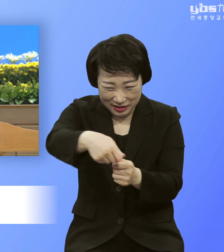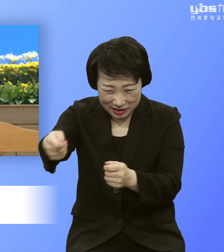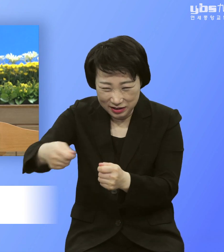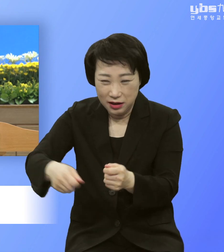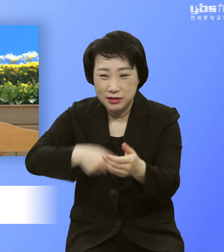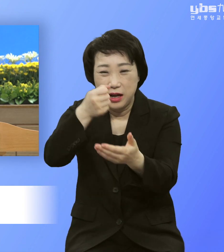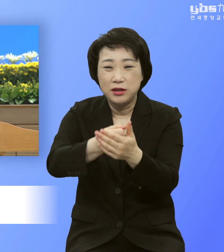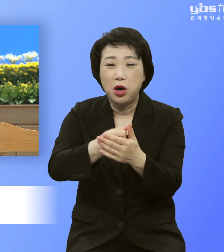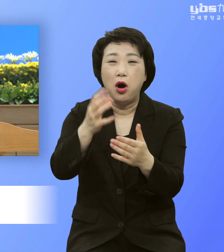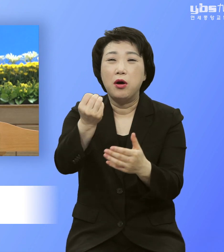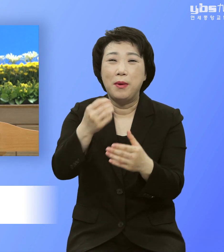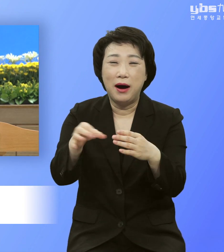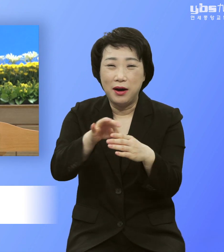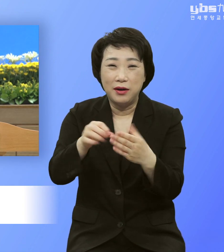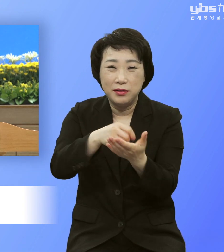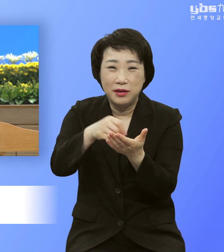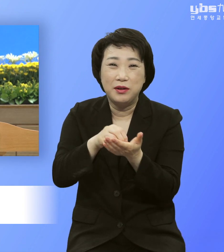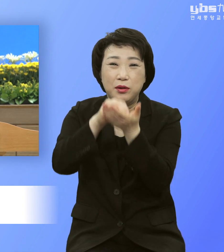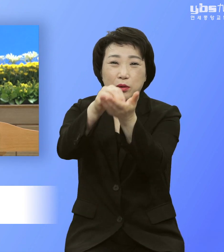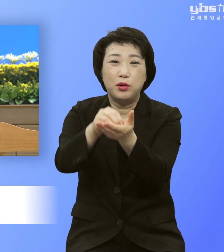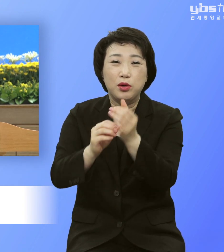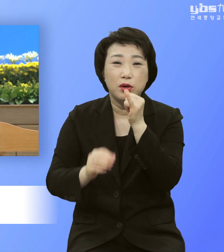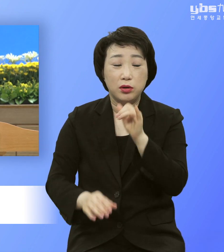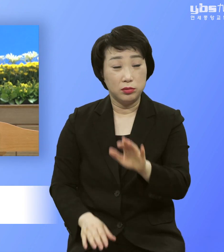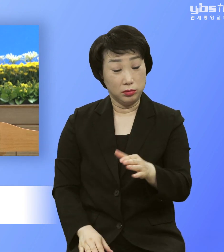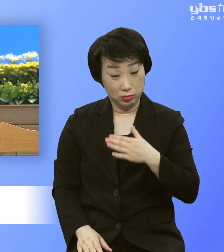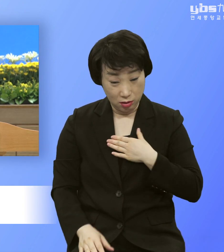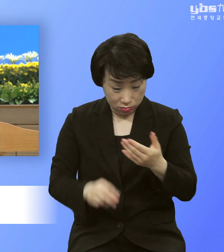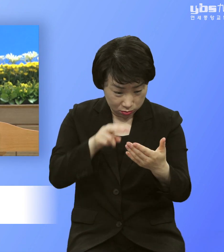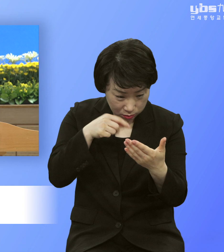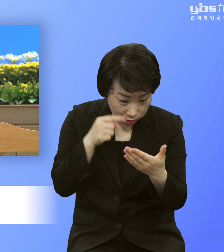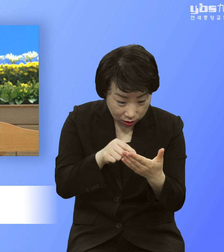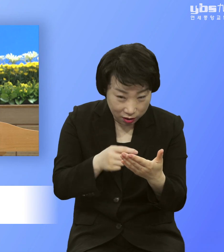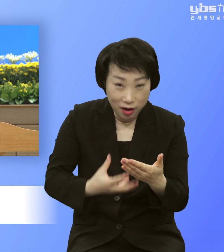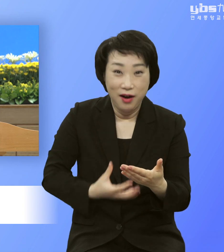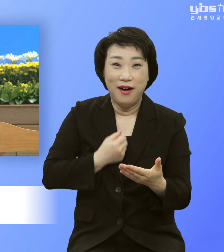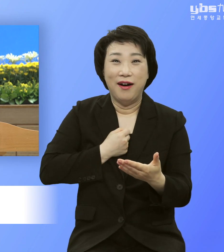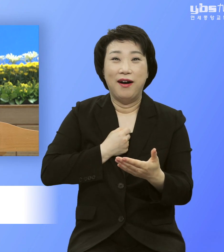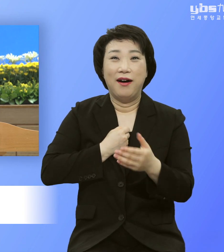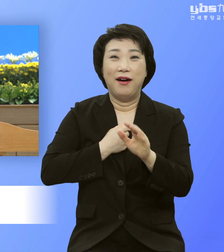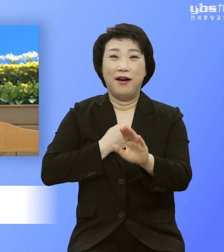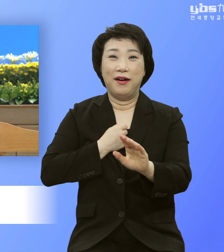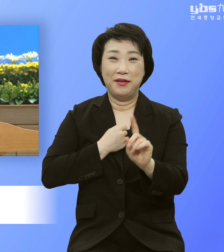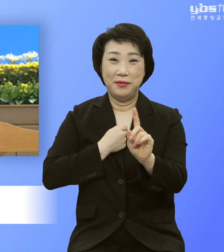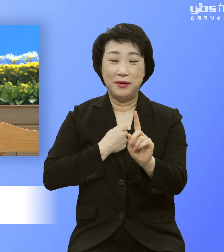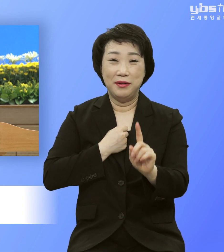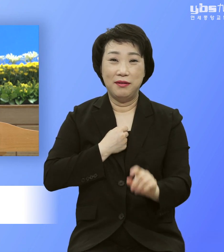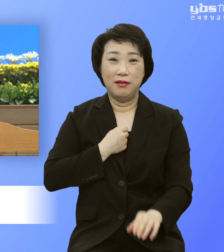헌금을 하는데 내가 깜짝 놀랐어요.